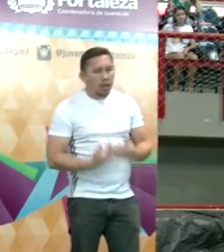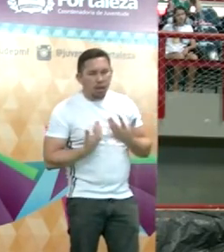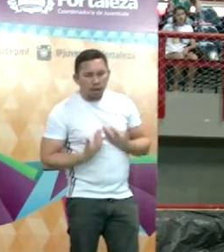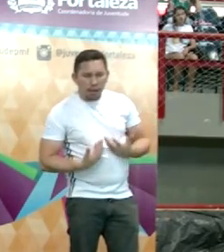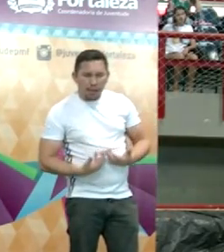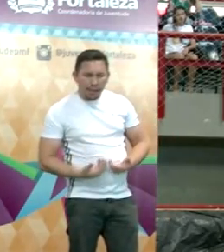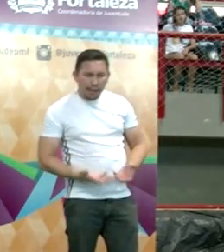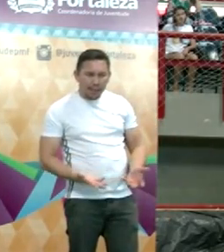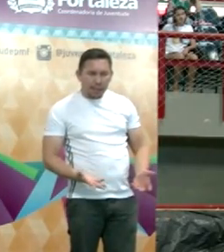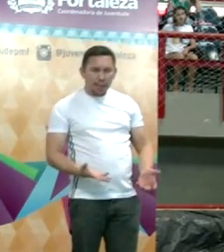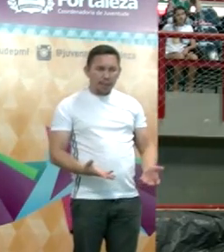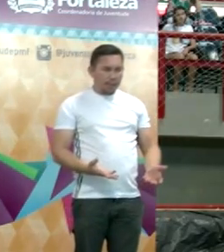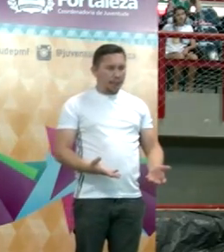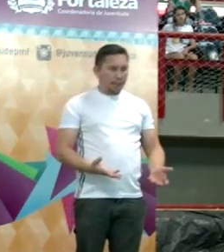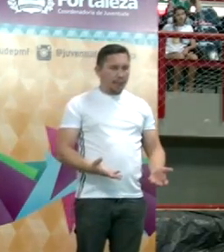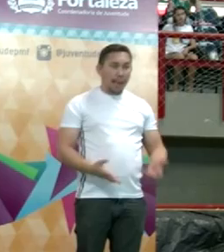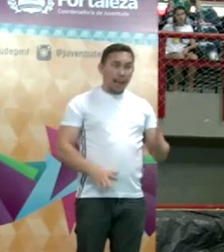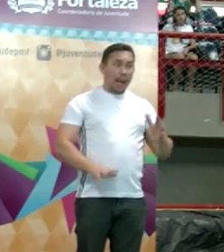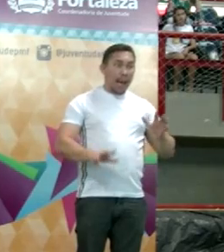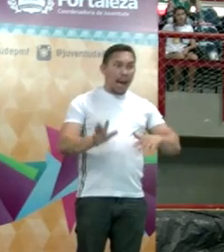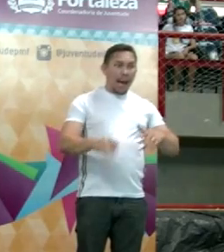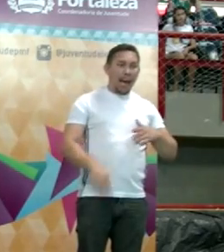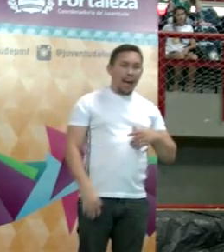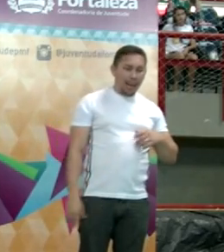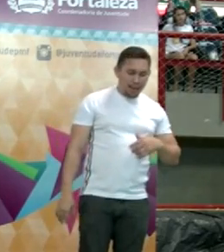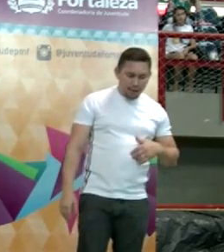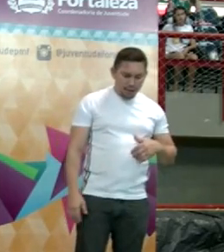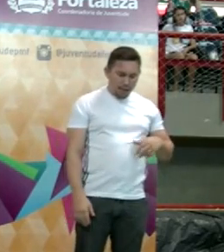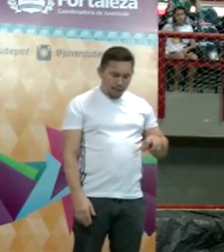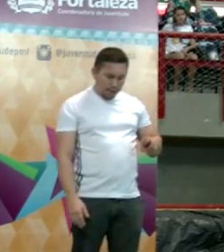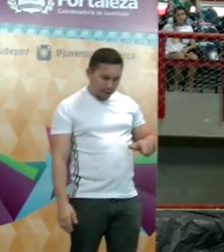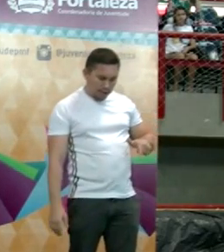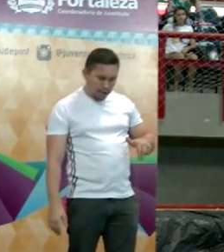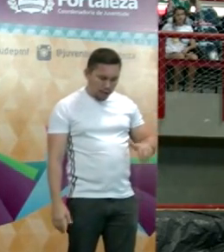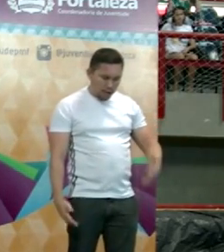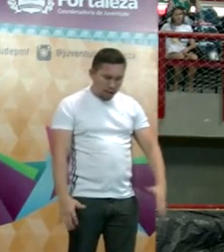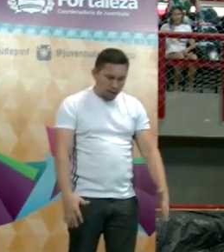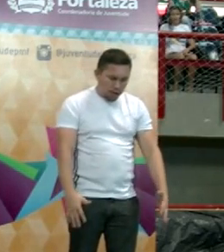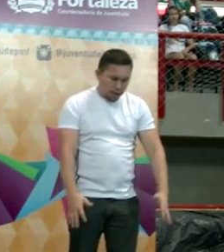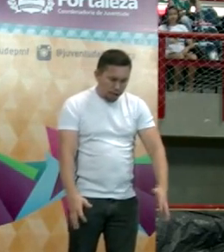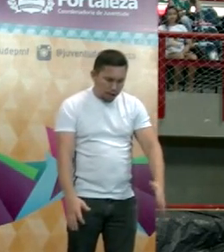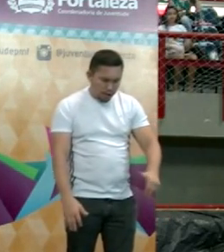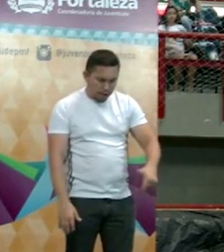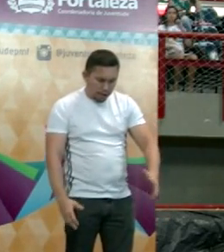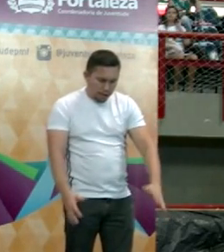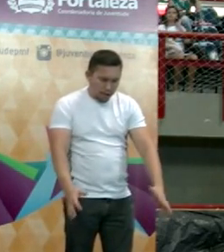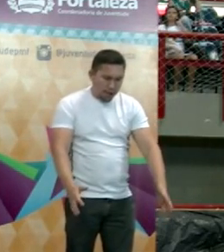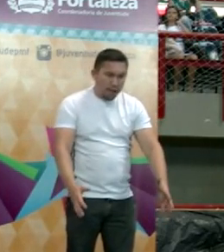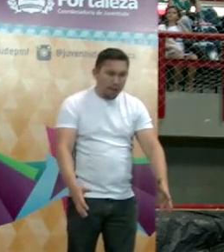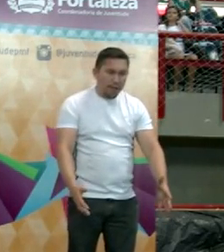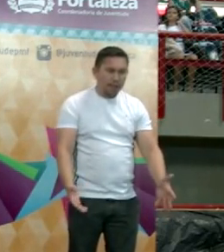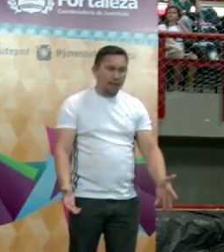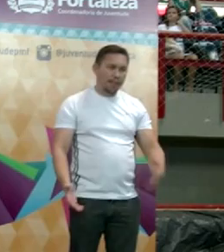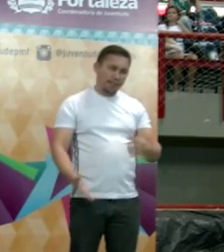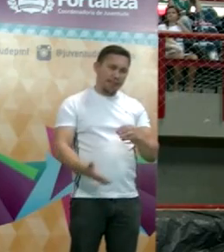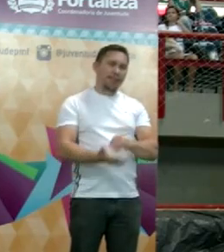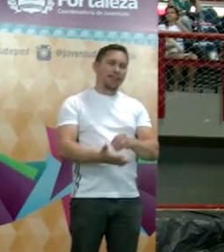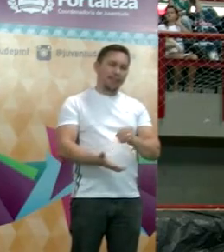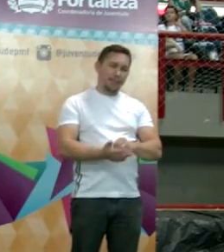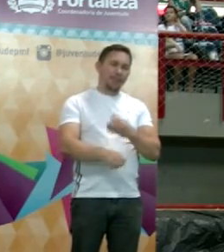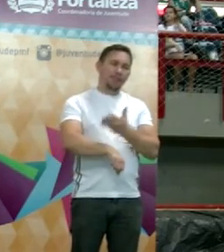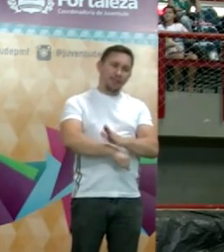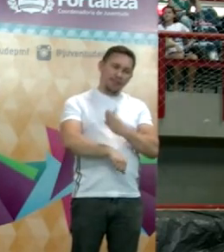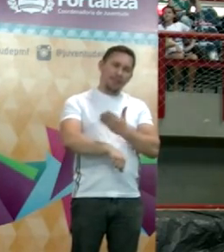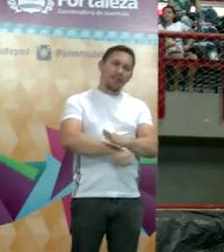respiração. Tem uns que andam um pouquinho, mas estou todo me tremendo. Morreu e não sabe. Isso é o que? É falta